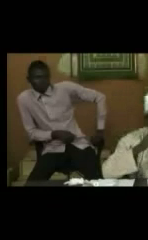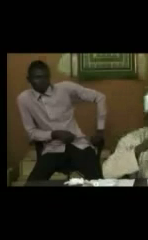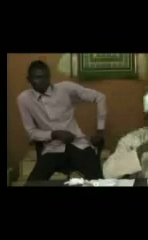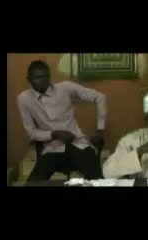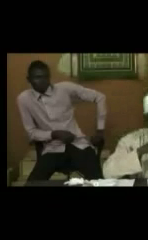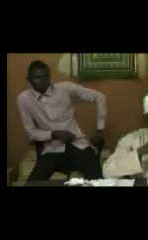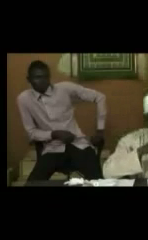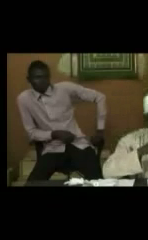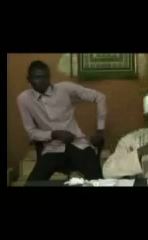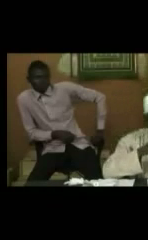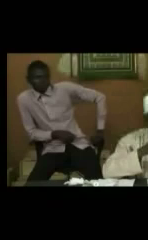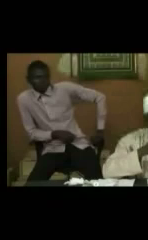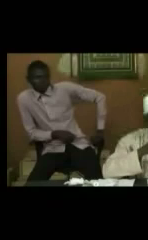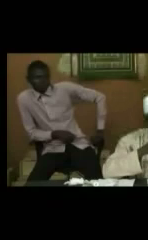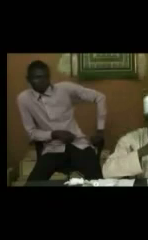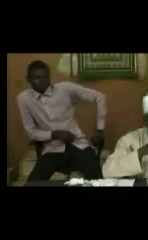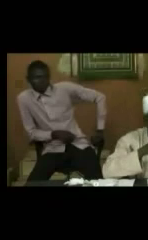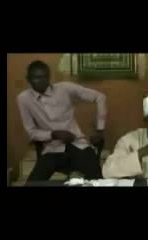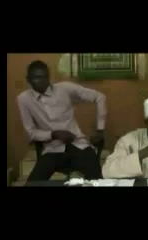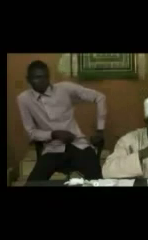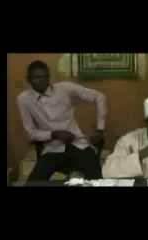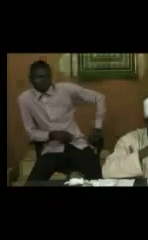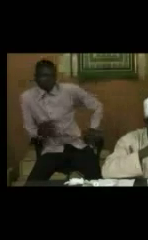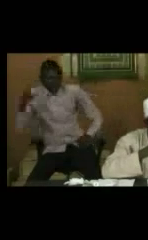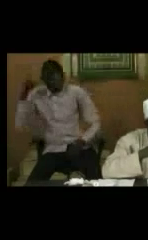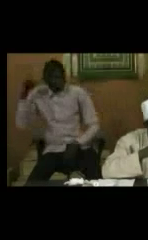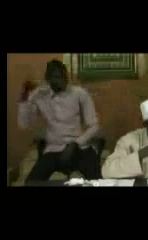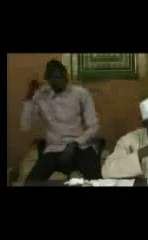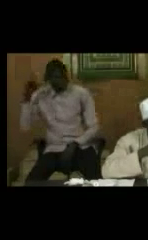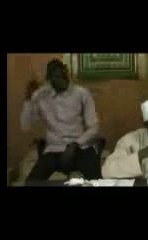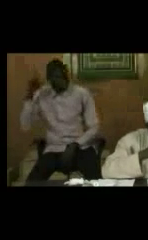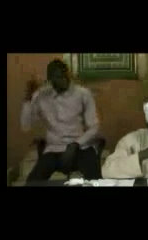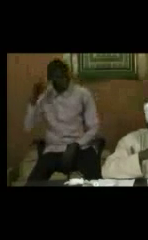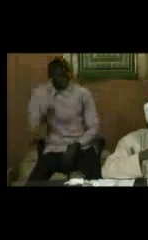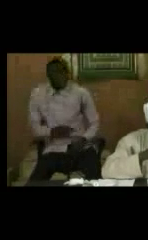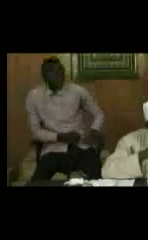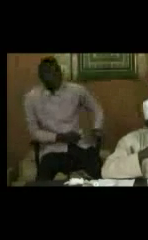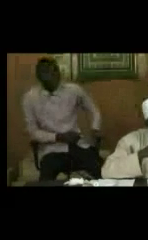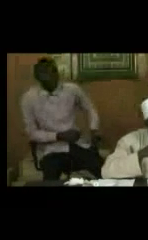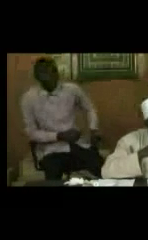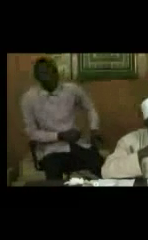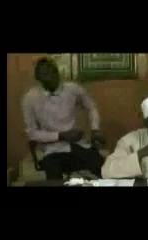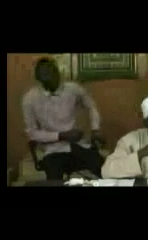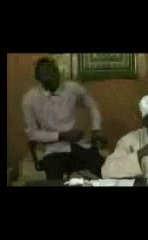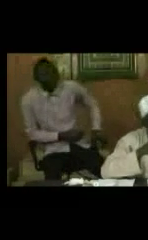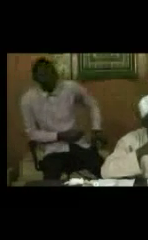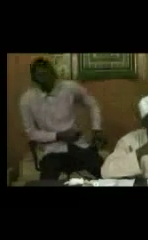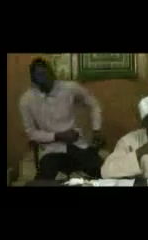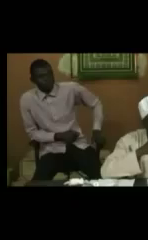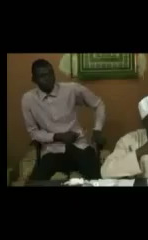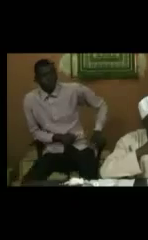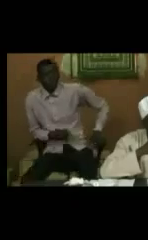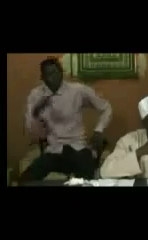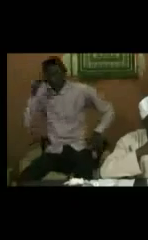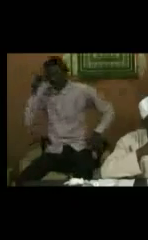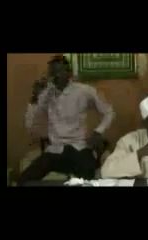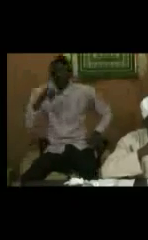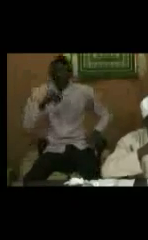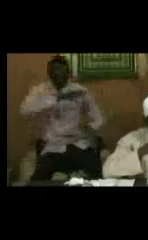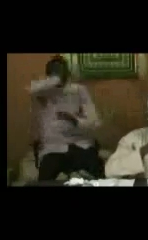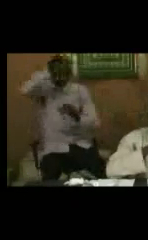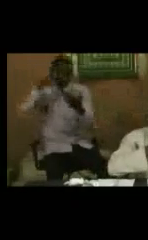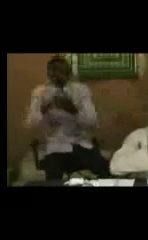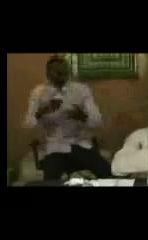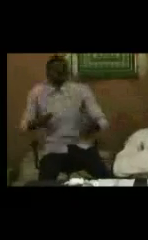fun wa e tu wa ma gbo o ke le pa ma fa wa won o fi akosinu aye